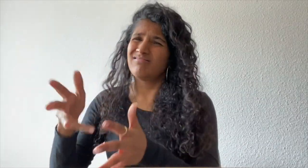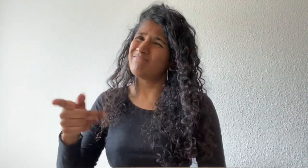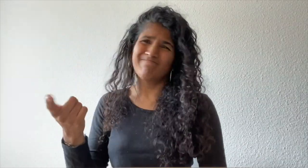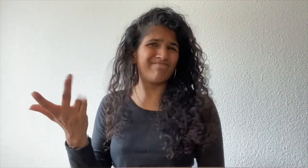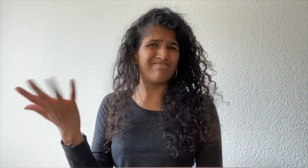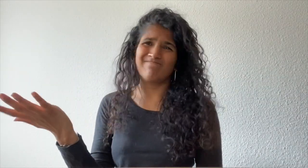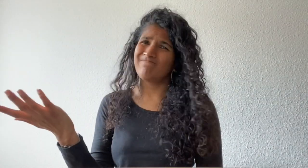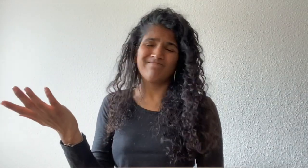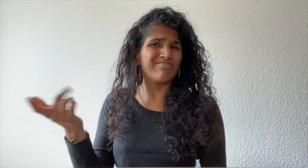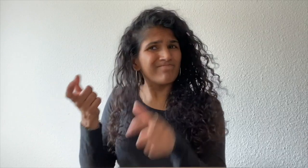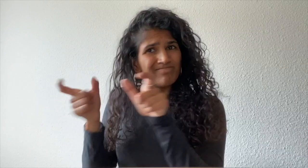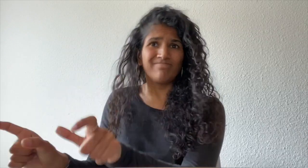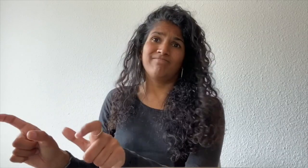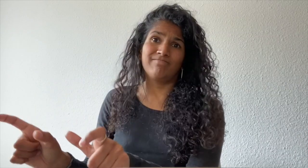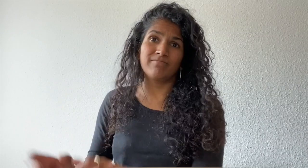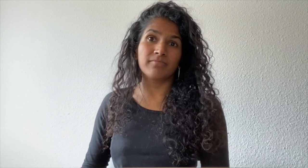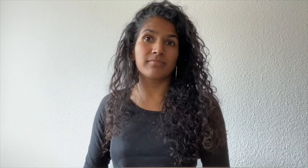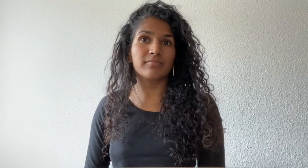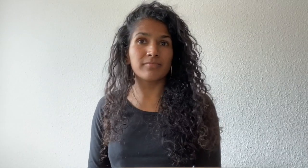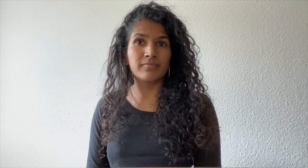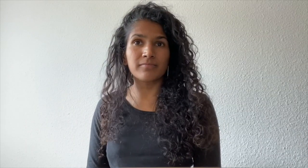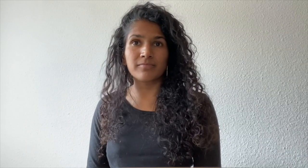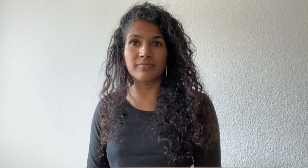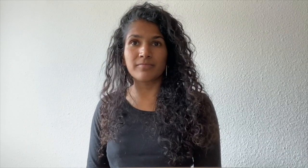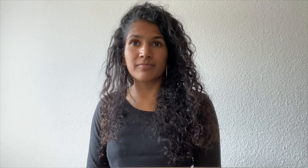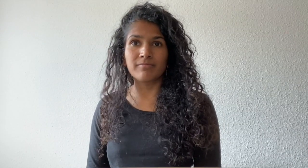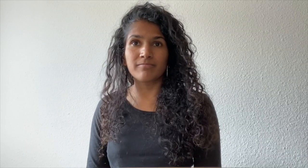Gebärden wie die genannten für Afrika auszukommen.